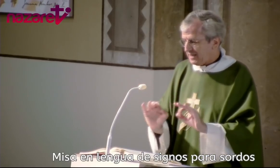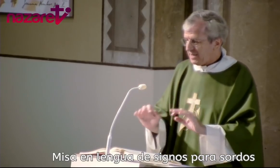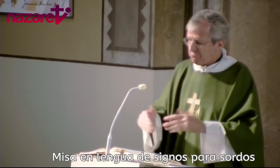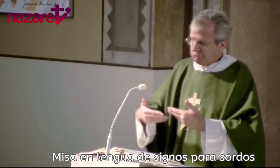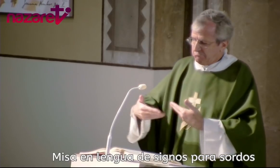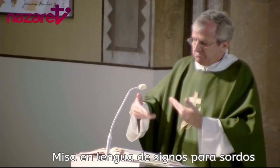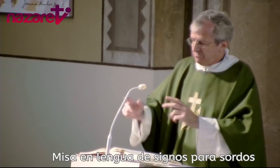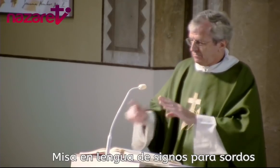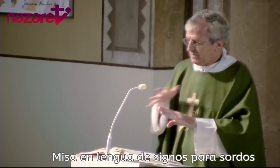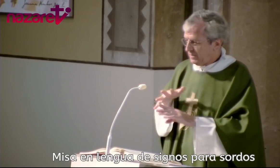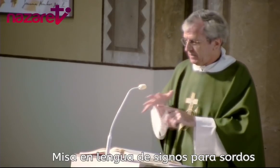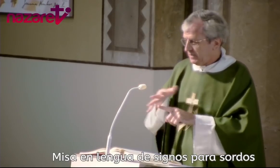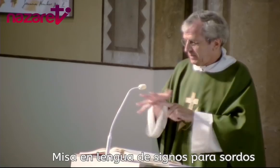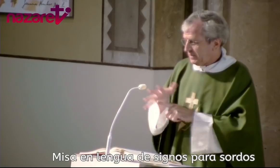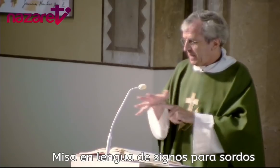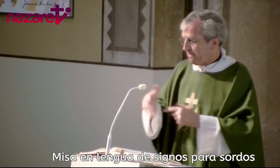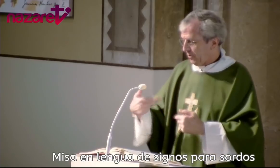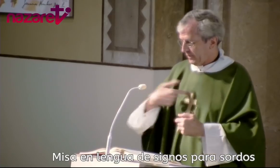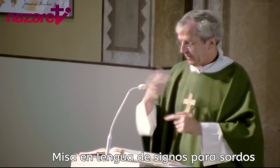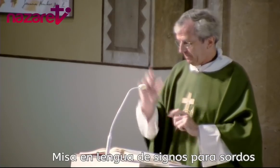nadie te importe,